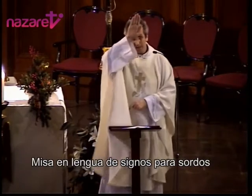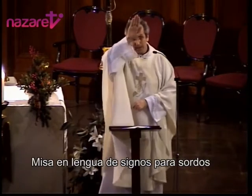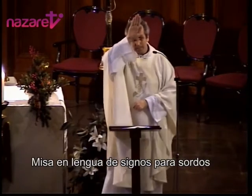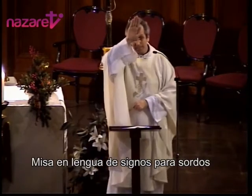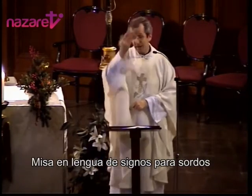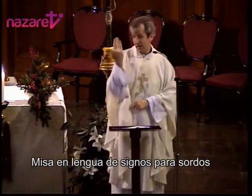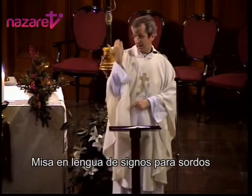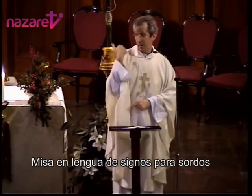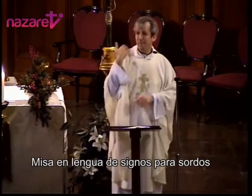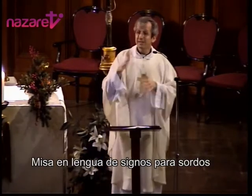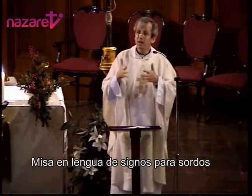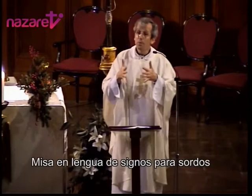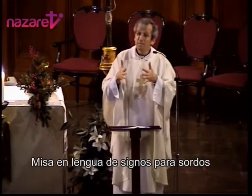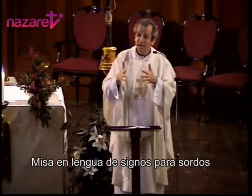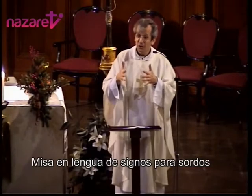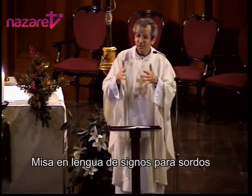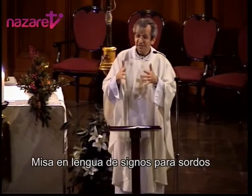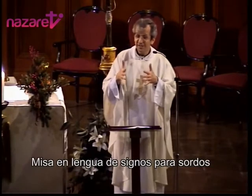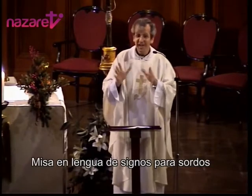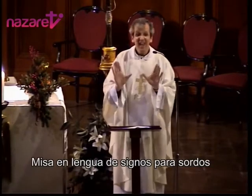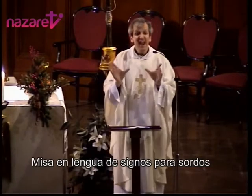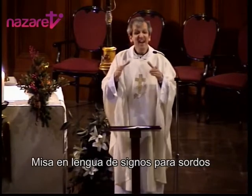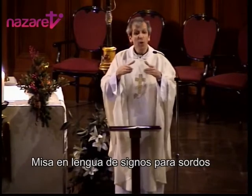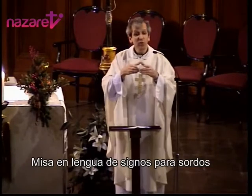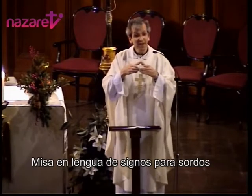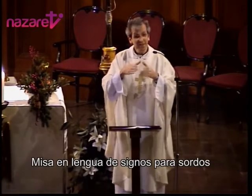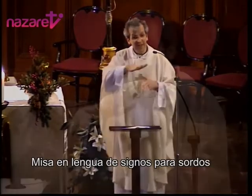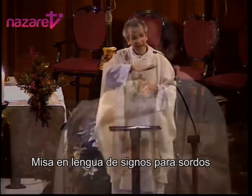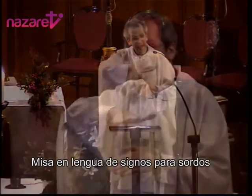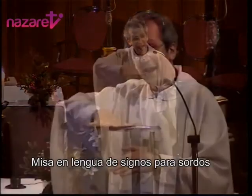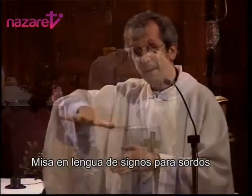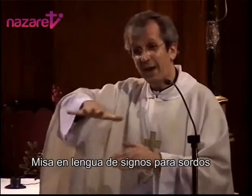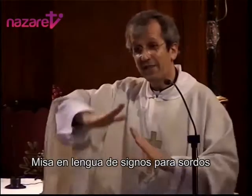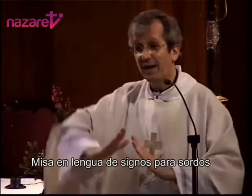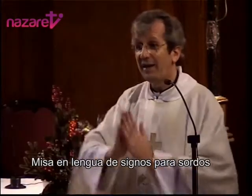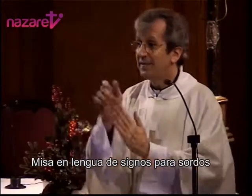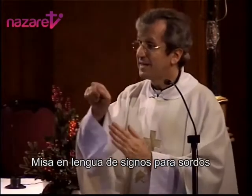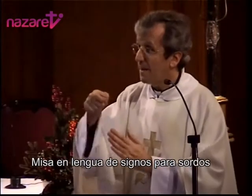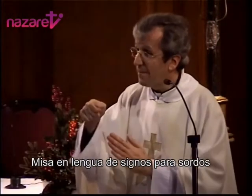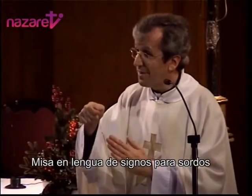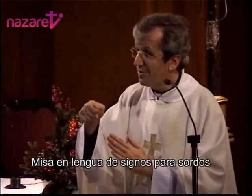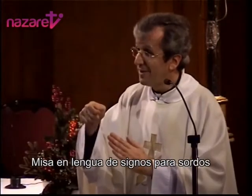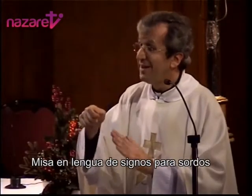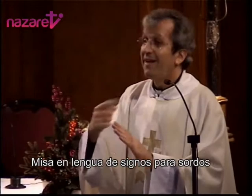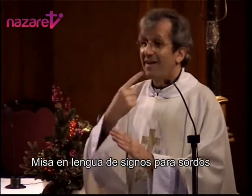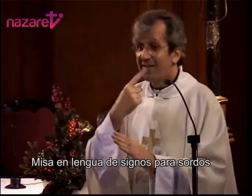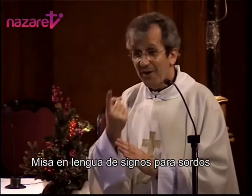el Papa, el pasado miércoles, en la audiencia en la plaza de San Pedro,